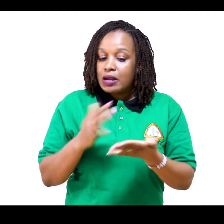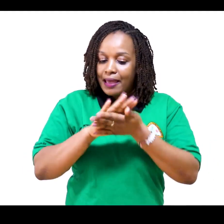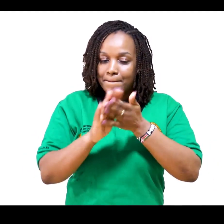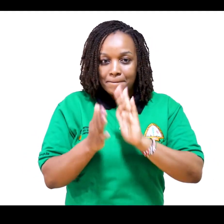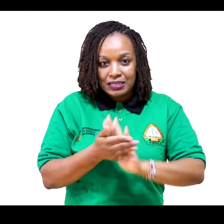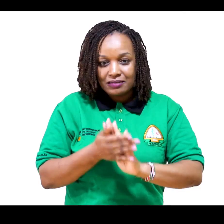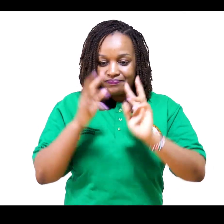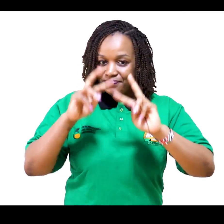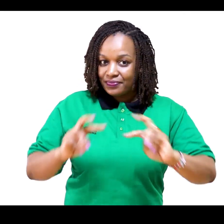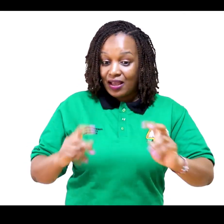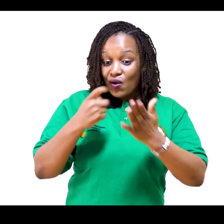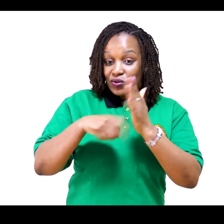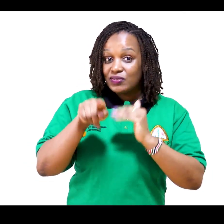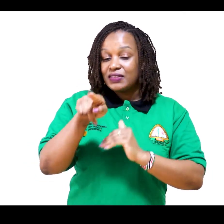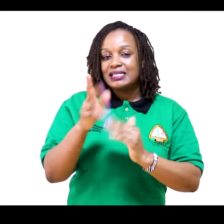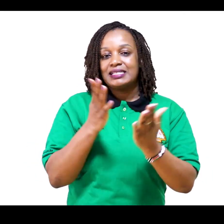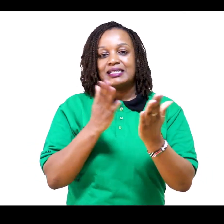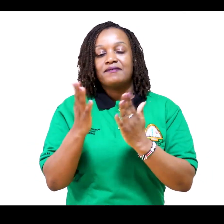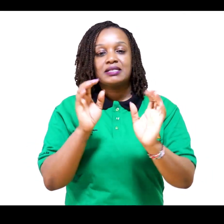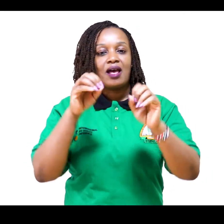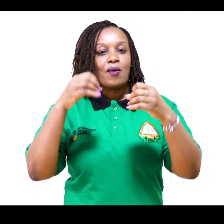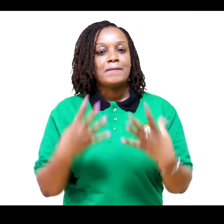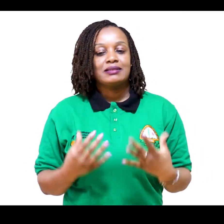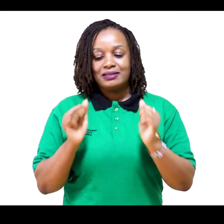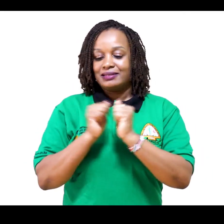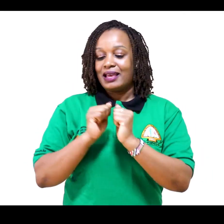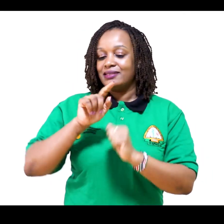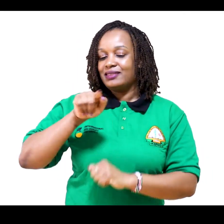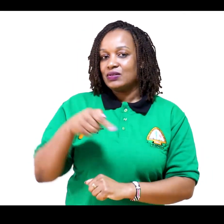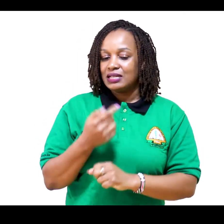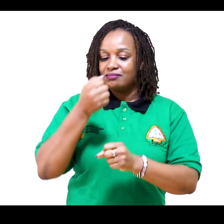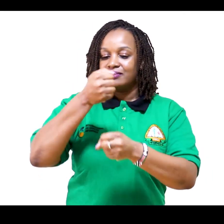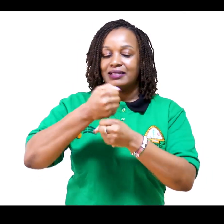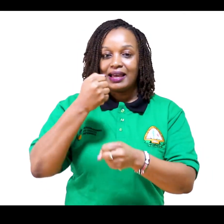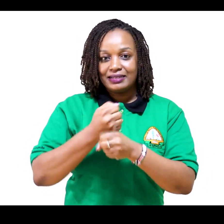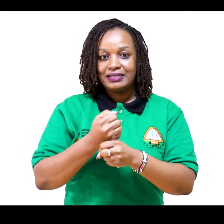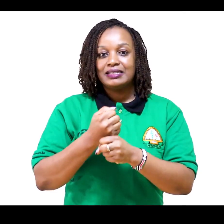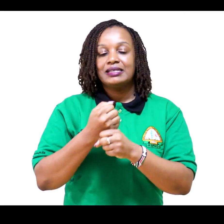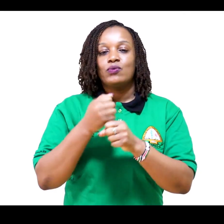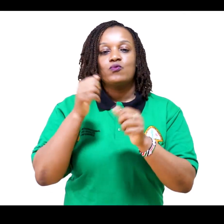tupu, gharama ya huduma hii ni shilingi 10,000 na inafanywa kwa dakika